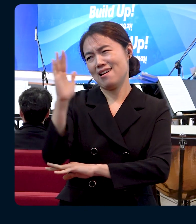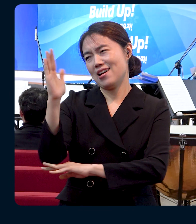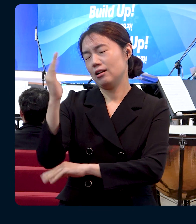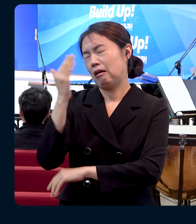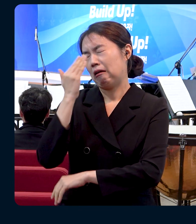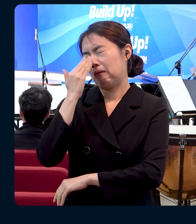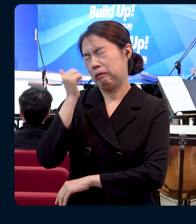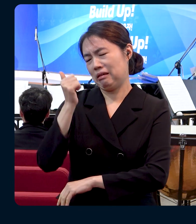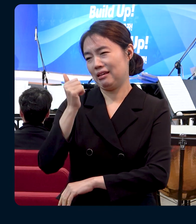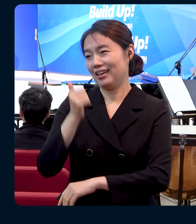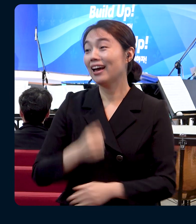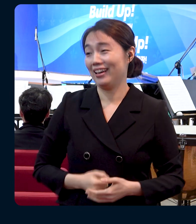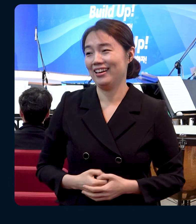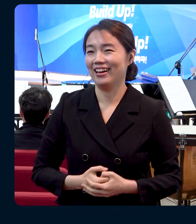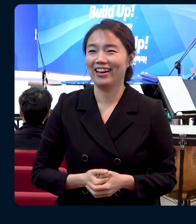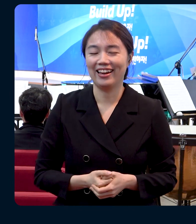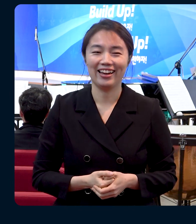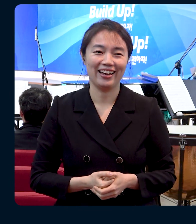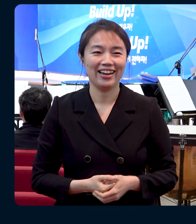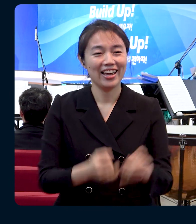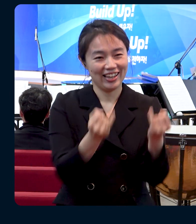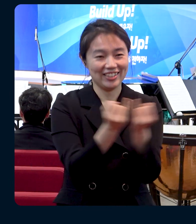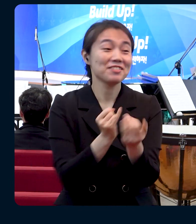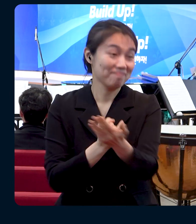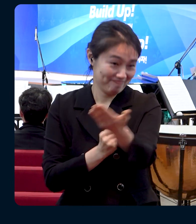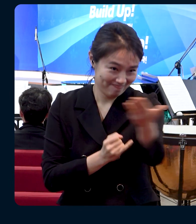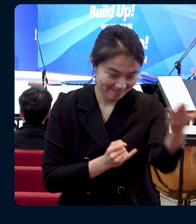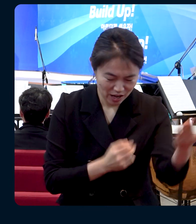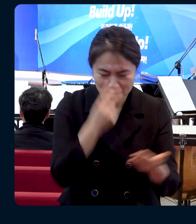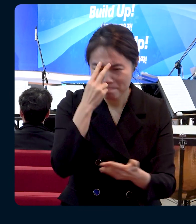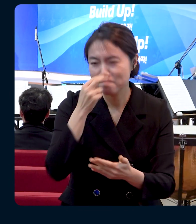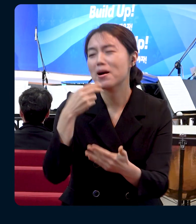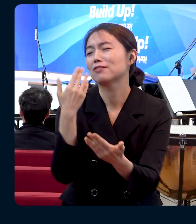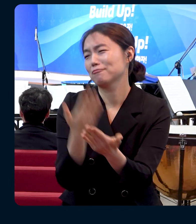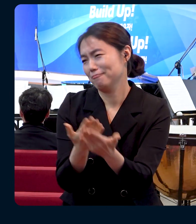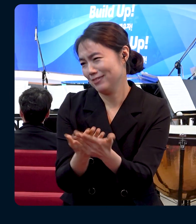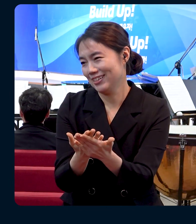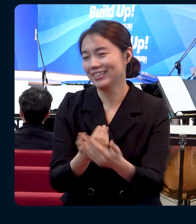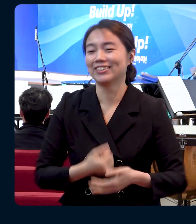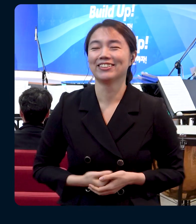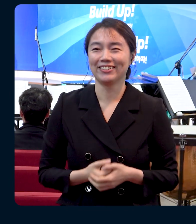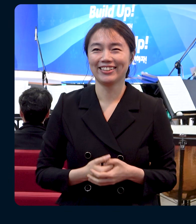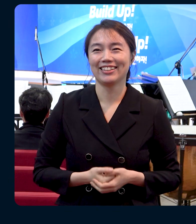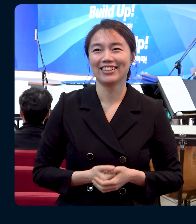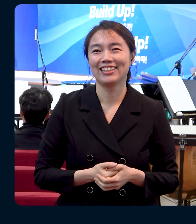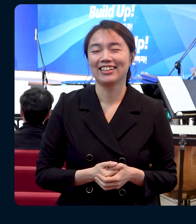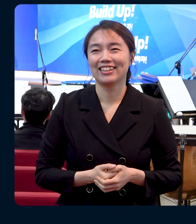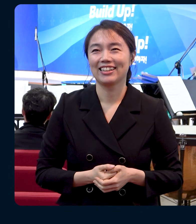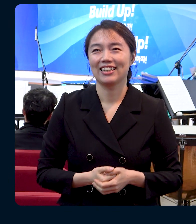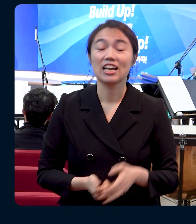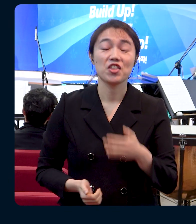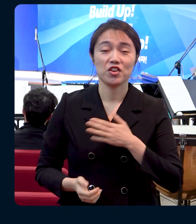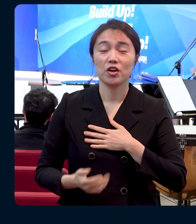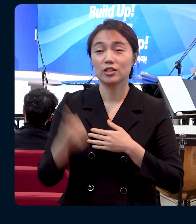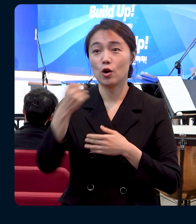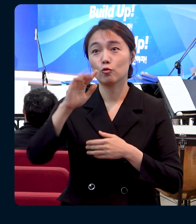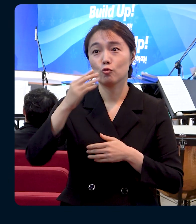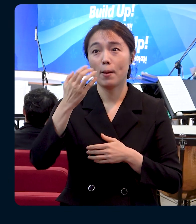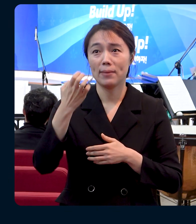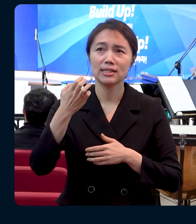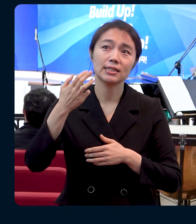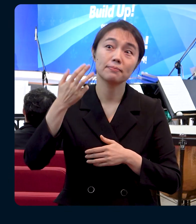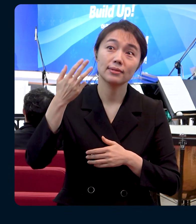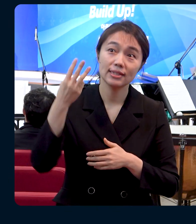것을. 그래서 여자 성도님들께 용서를 구하면서 이야기합니다. 저는 1983년 1월